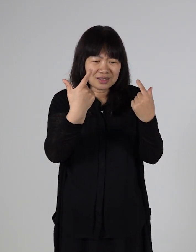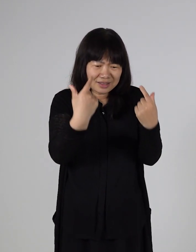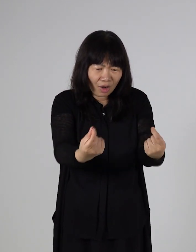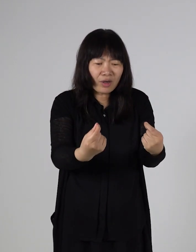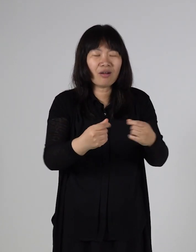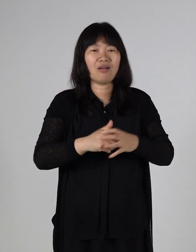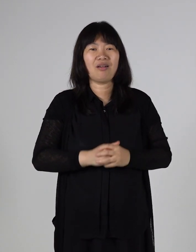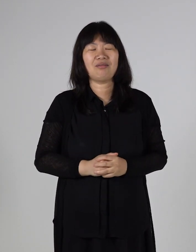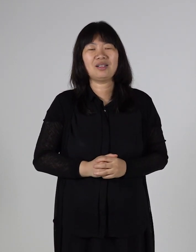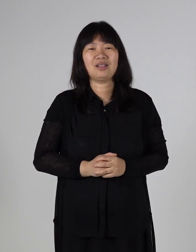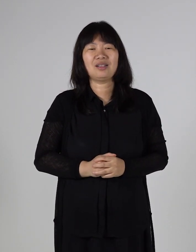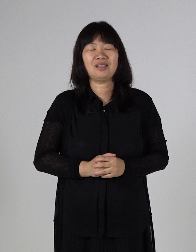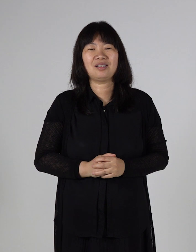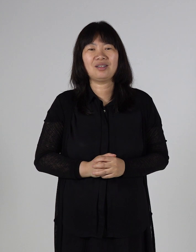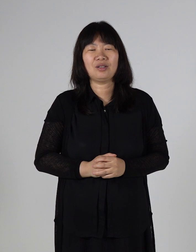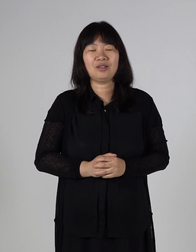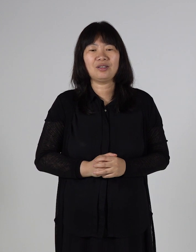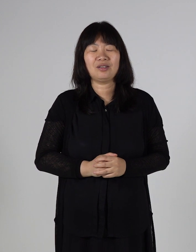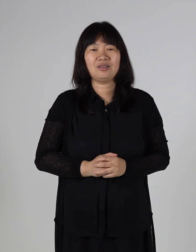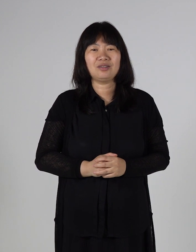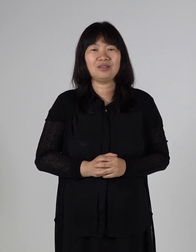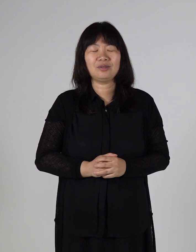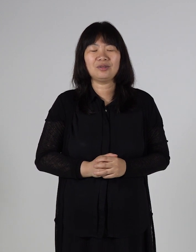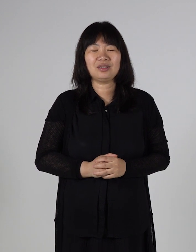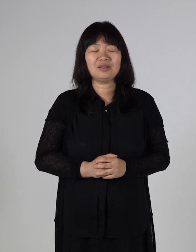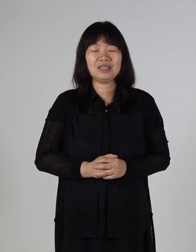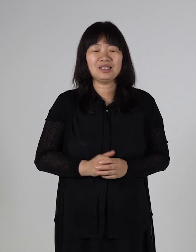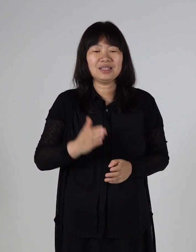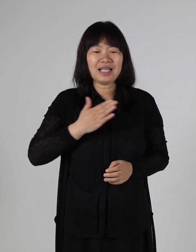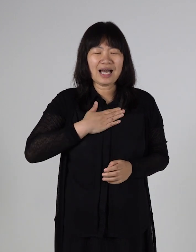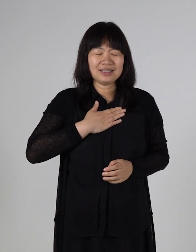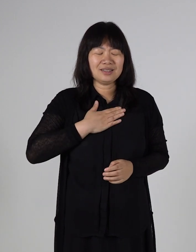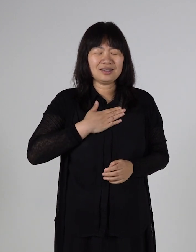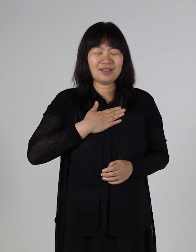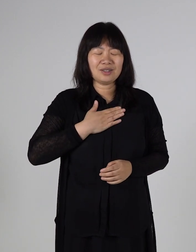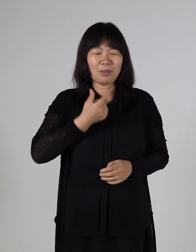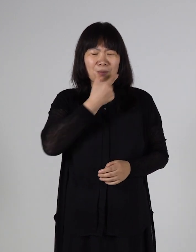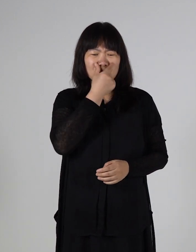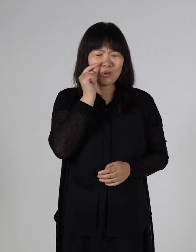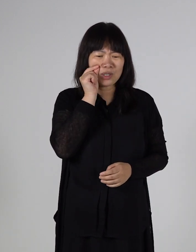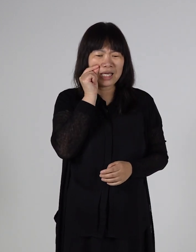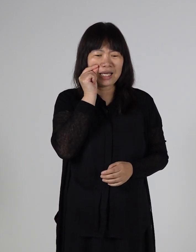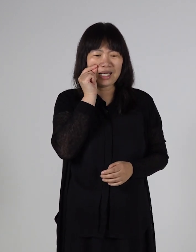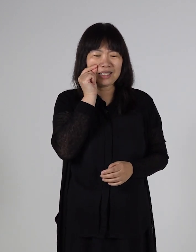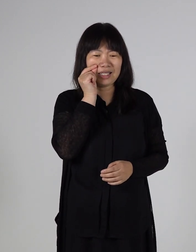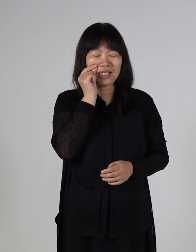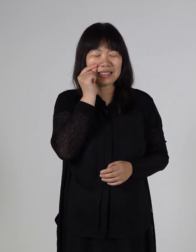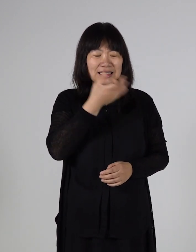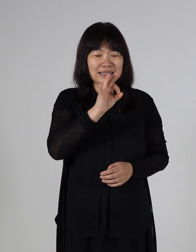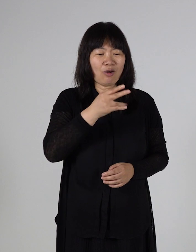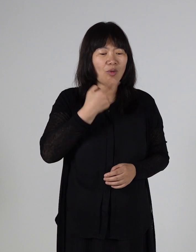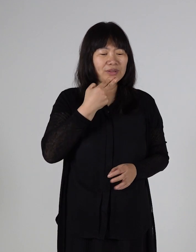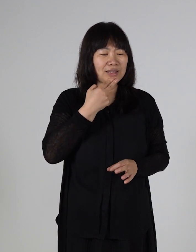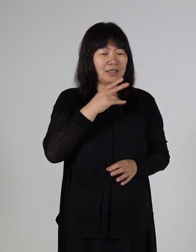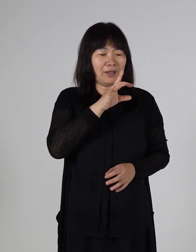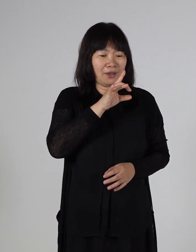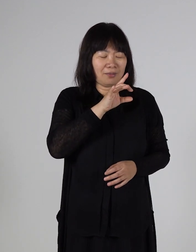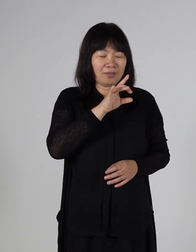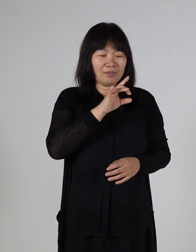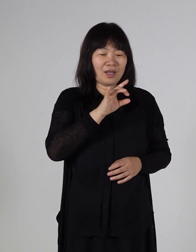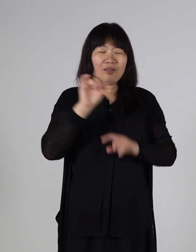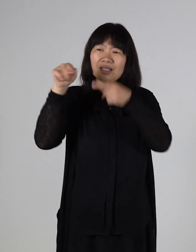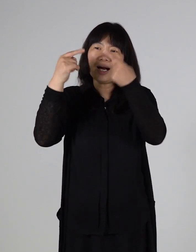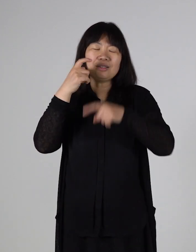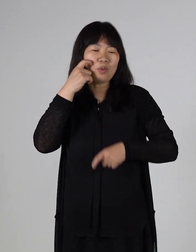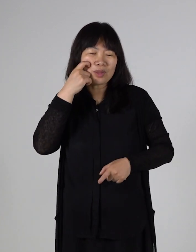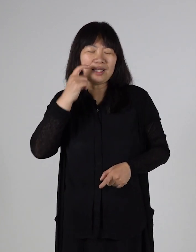않으면 혁명적인 발상을 요구하는 거예요. 있을 수 없는 요구를 지금 예수님이 가르치고 있는